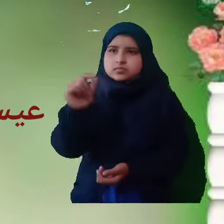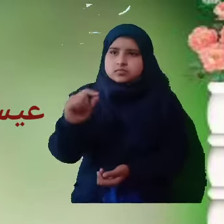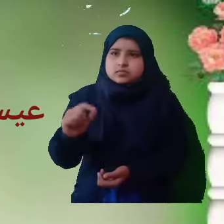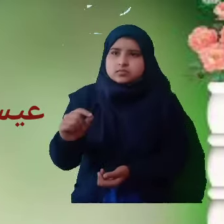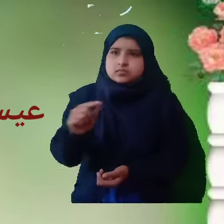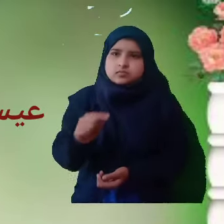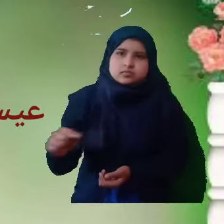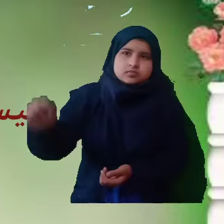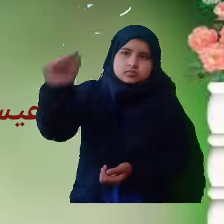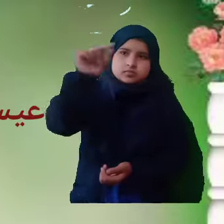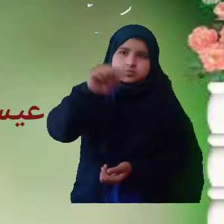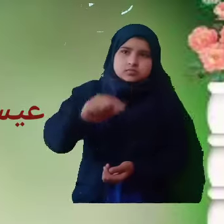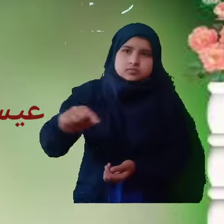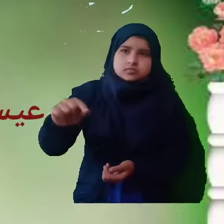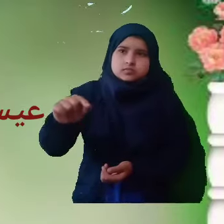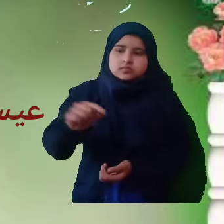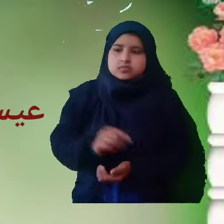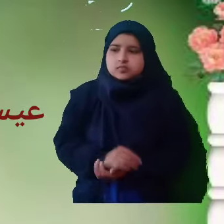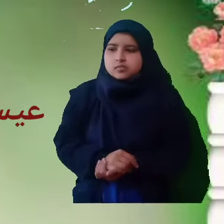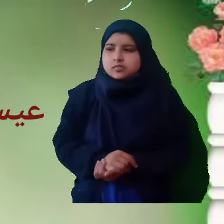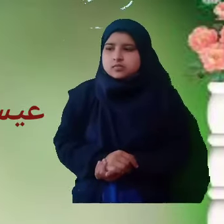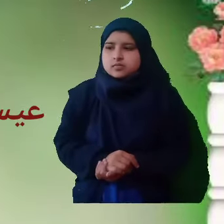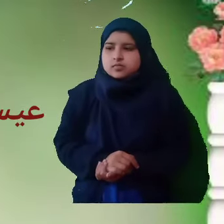ईस्वी महीने।